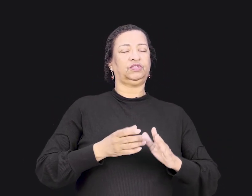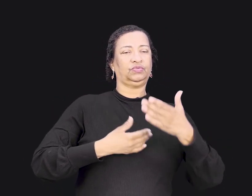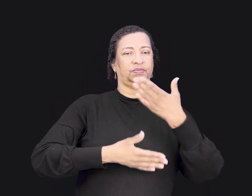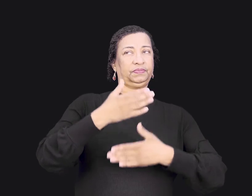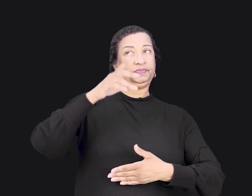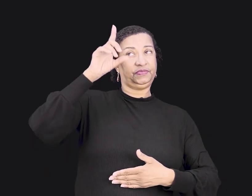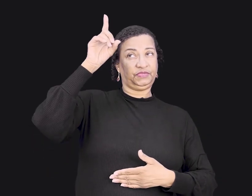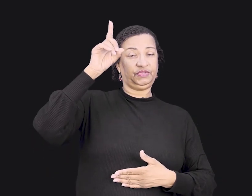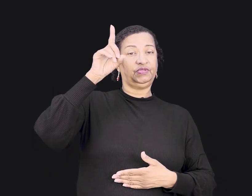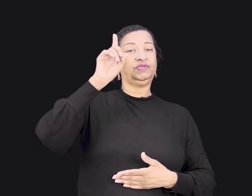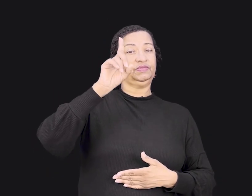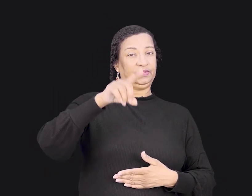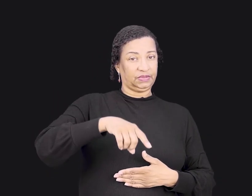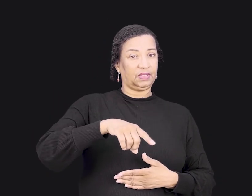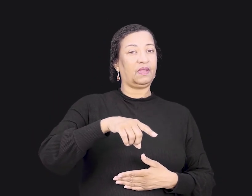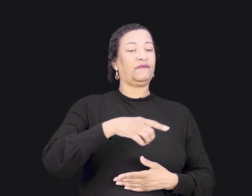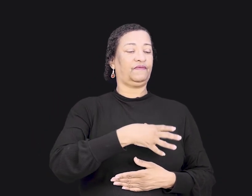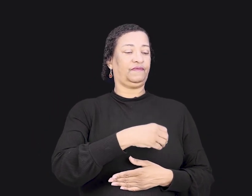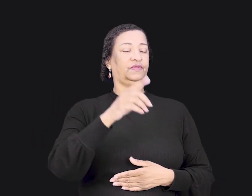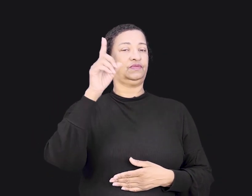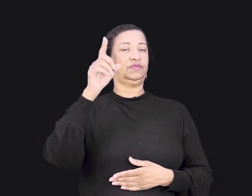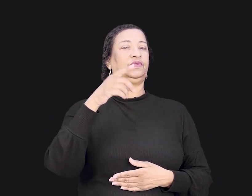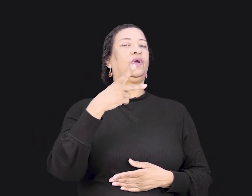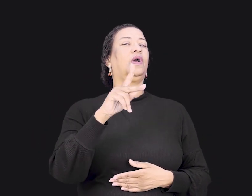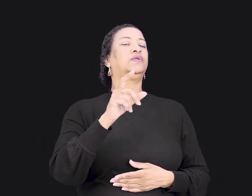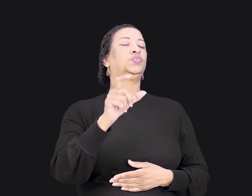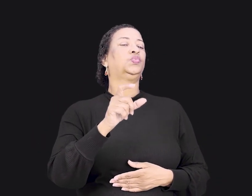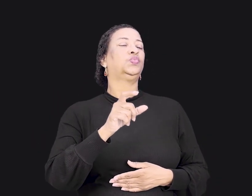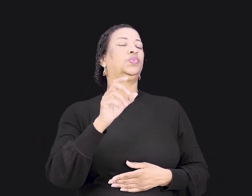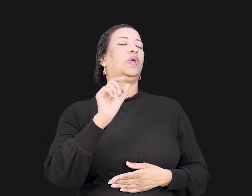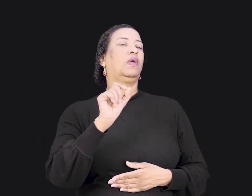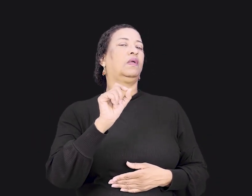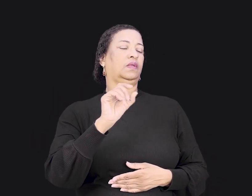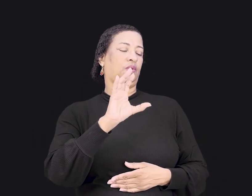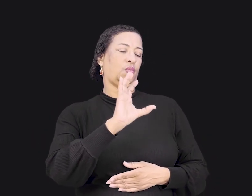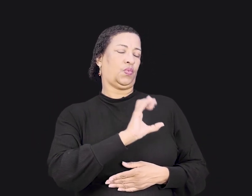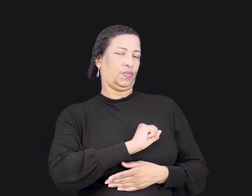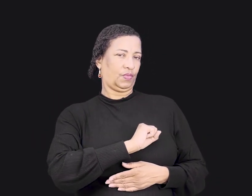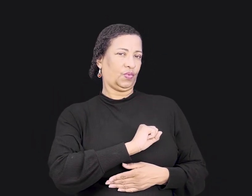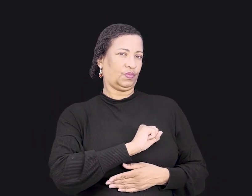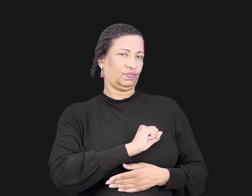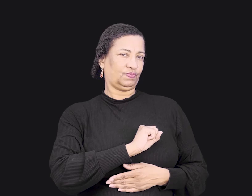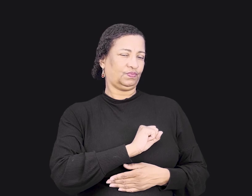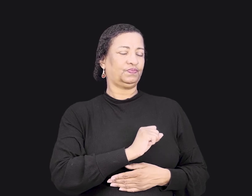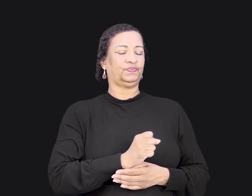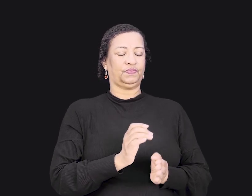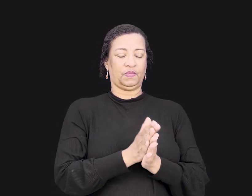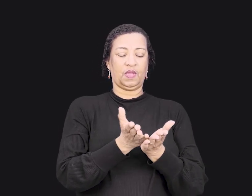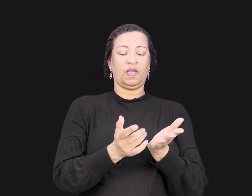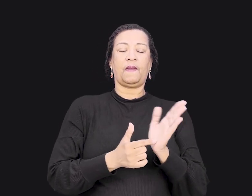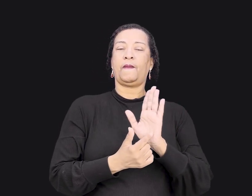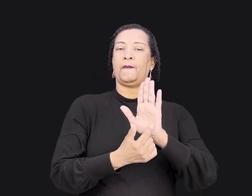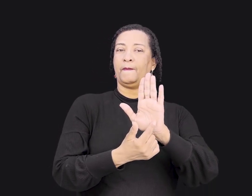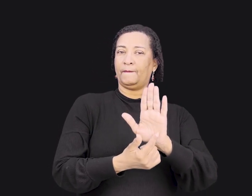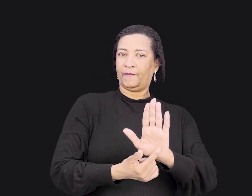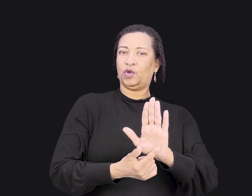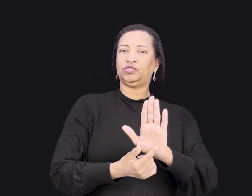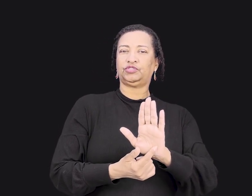de Deus, então a sua credencial é o amor. As Escrituras mostram que a credencial do cristão é o